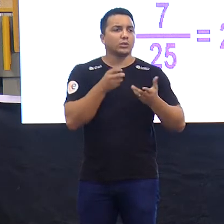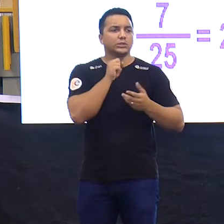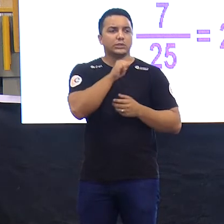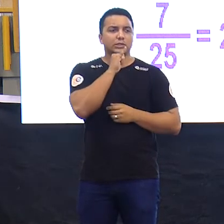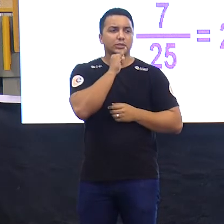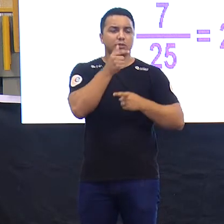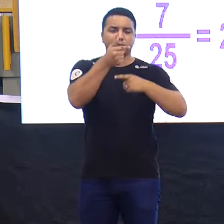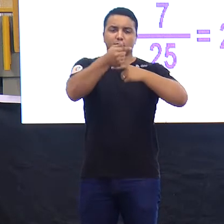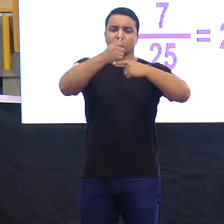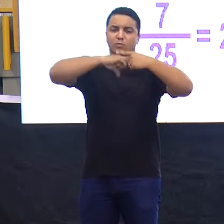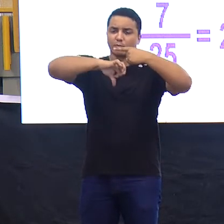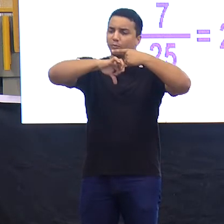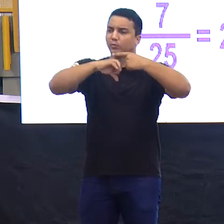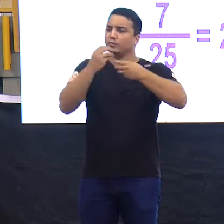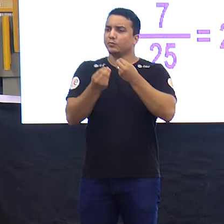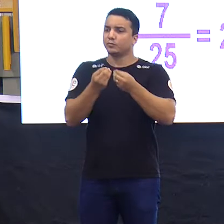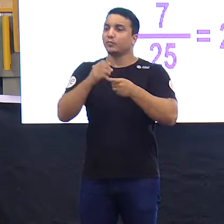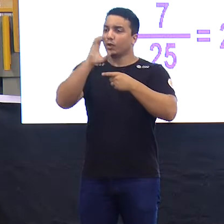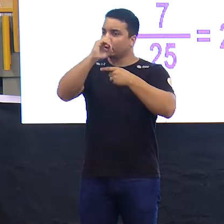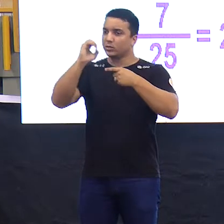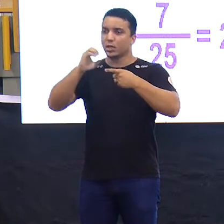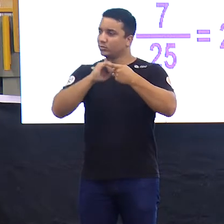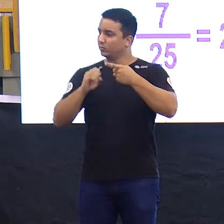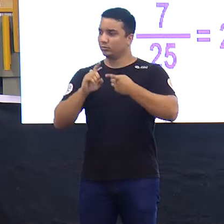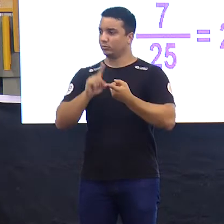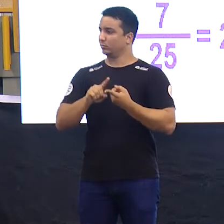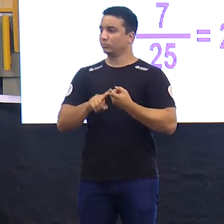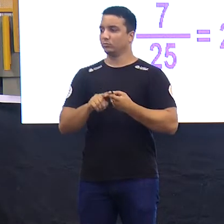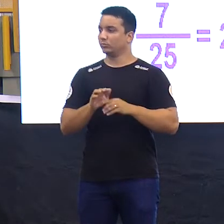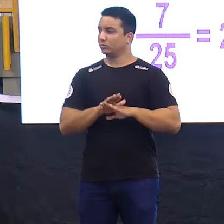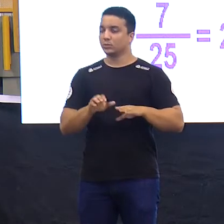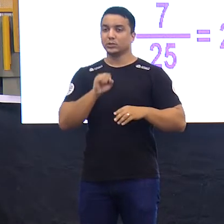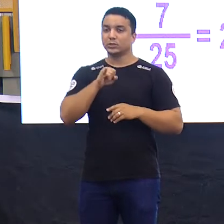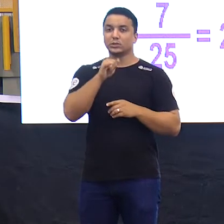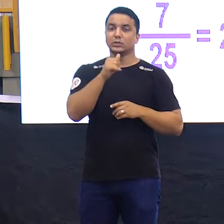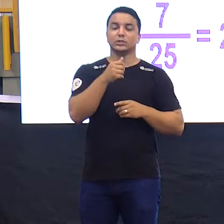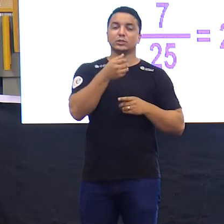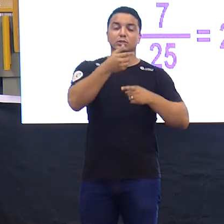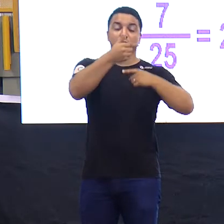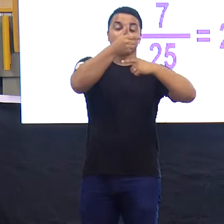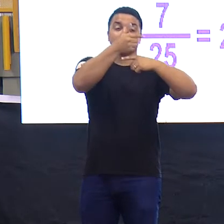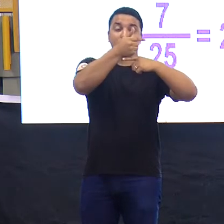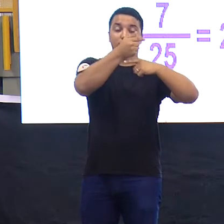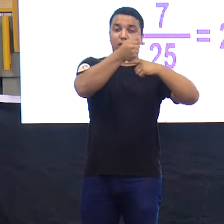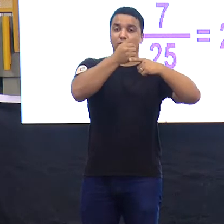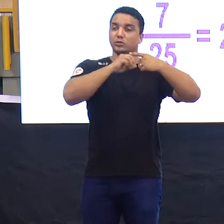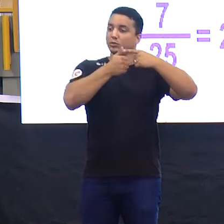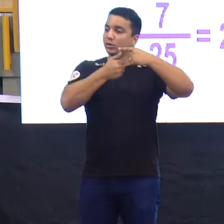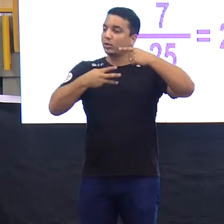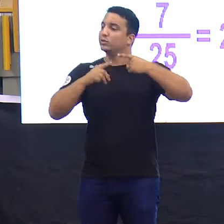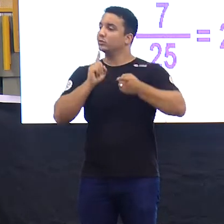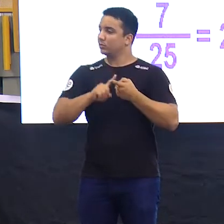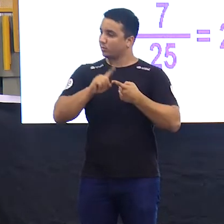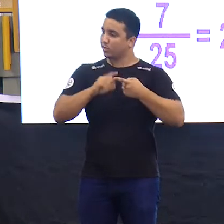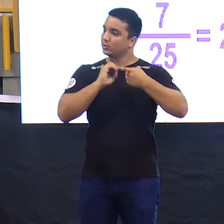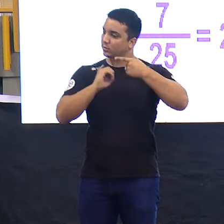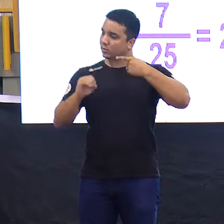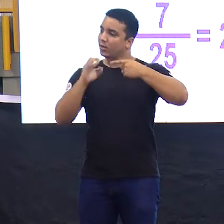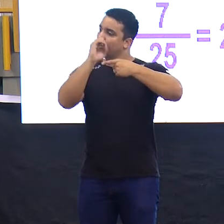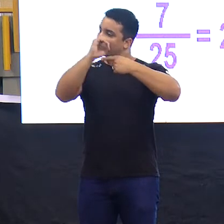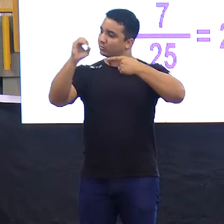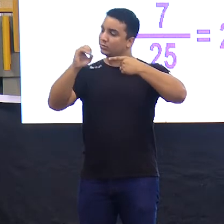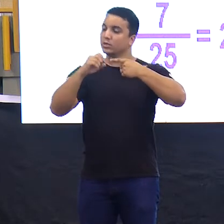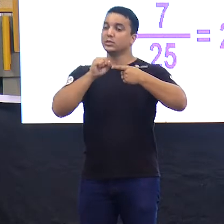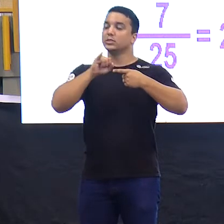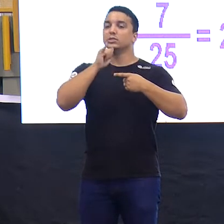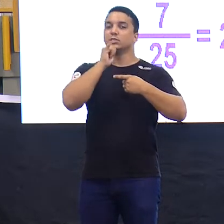7 sobre 9, acrescentava os 2 zeros. Se fosse 7 sobre 13, acrescentava os 2 zeros. Se fosse